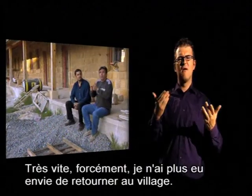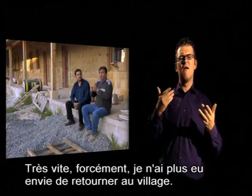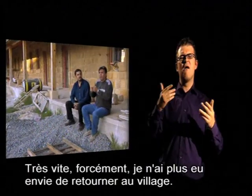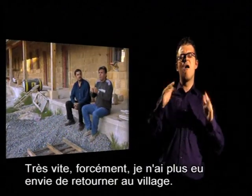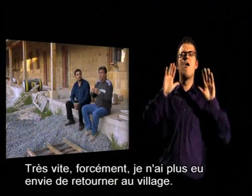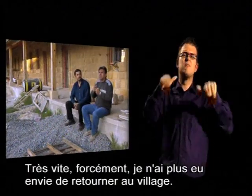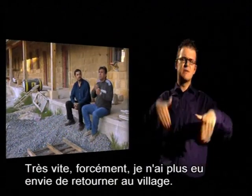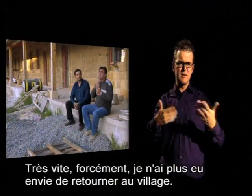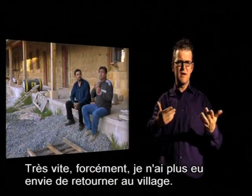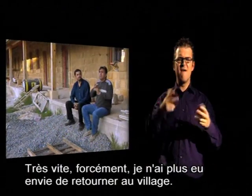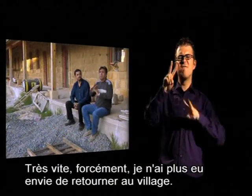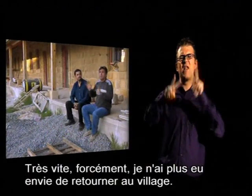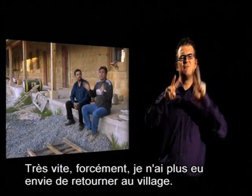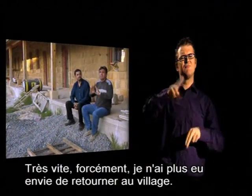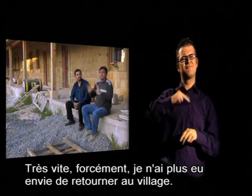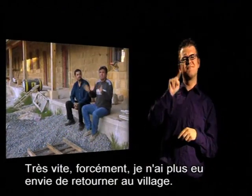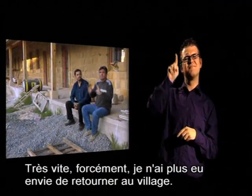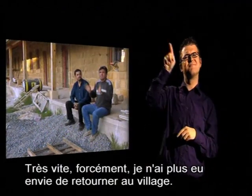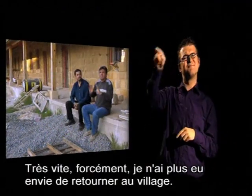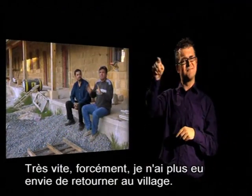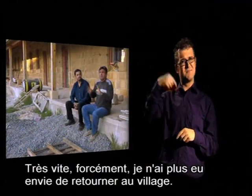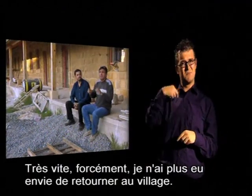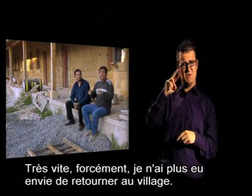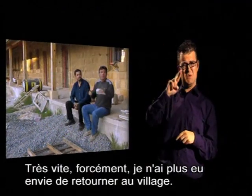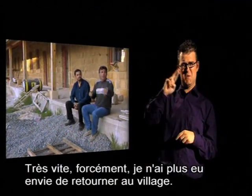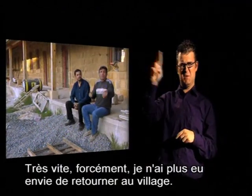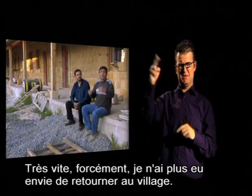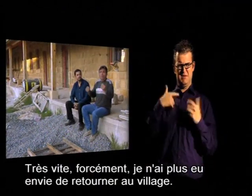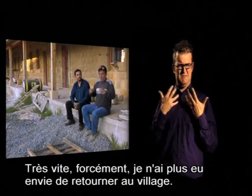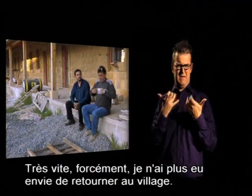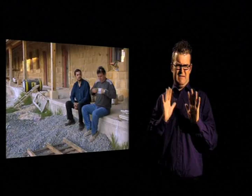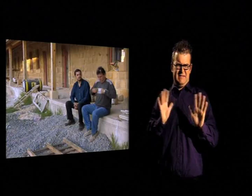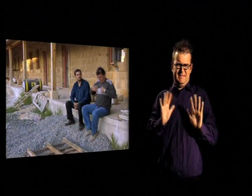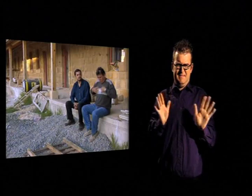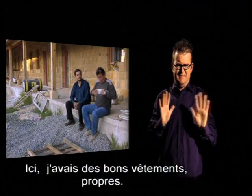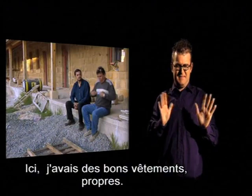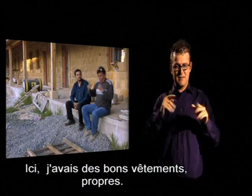Très vite, forcément, moi, je n'ai plus eu envie de retourner au village.